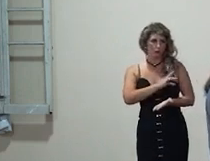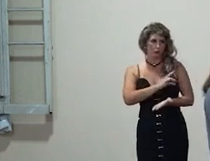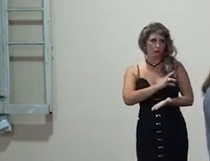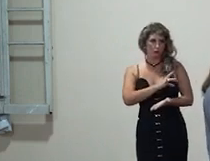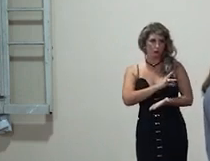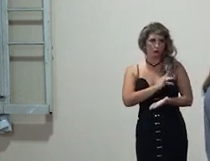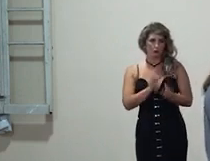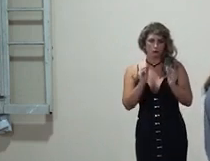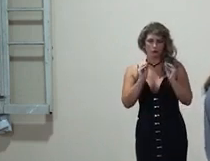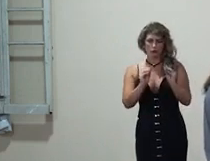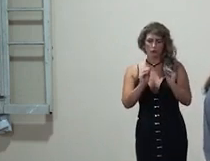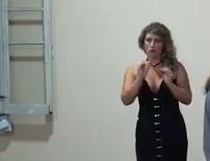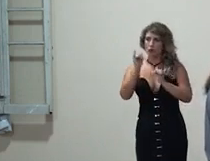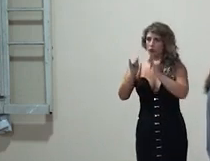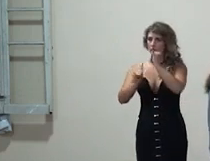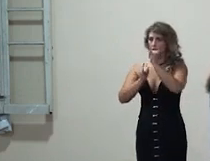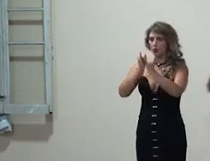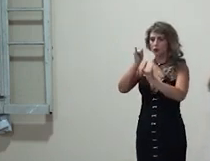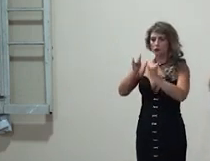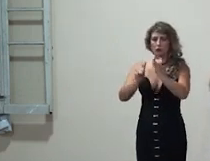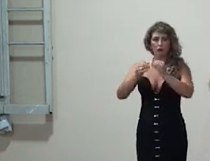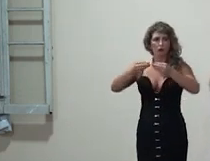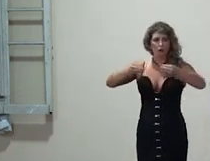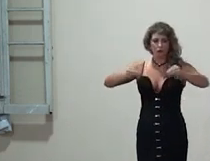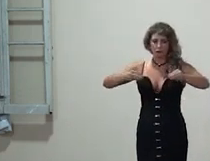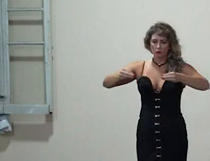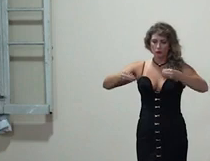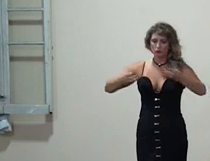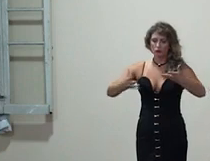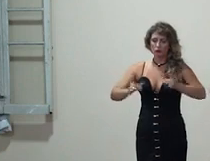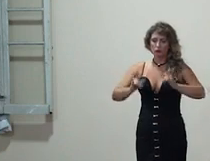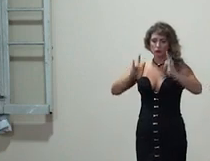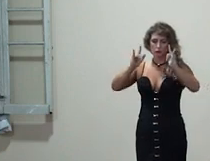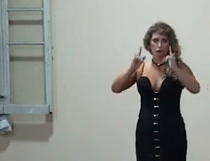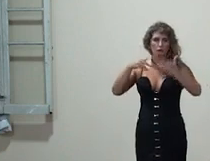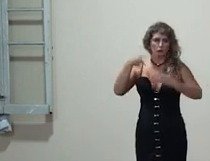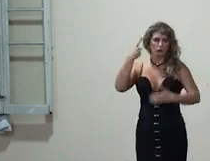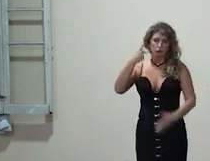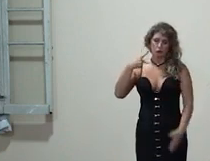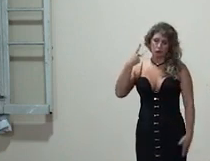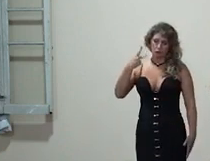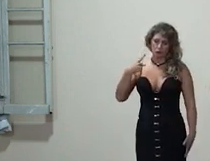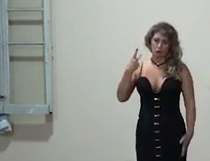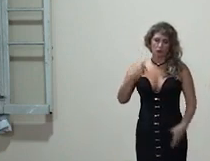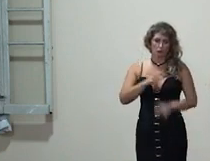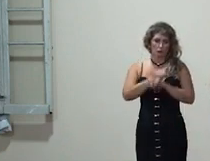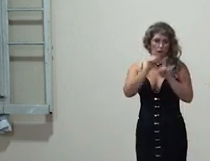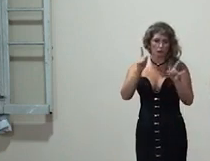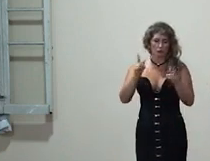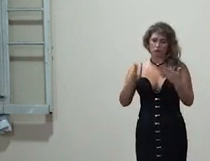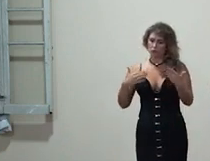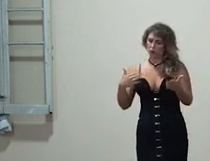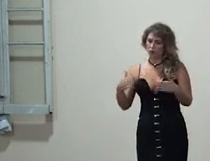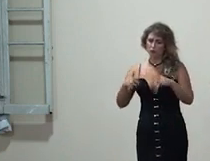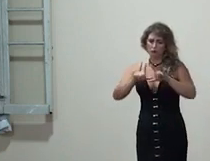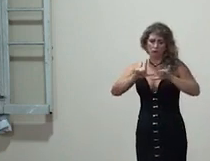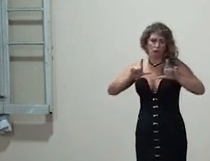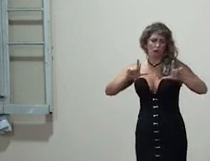colocar na internet, porque pô, você está mexendo com o patrimônio público, né? Só que não tem nada a ver porque é uma placa